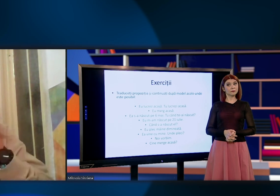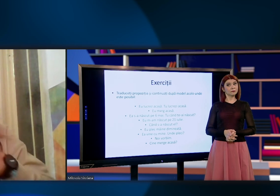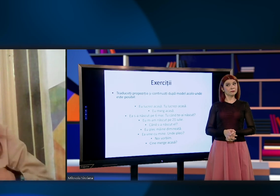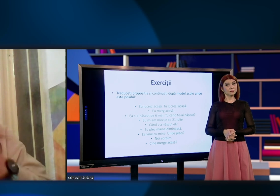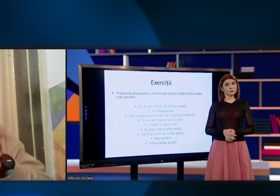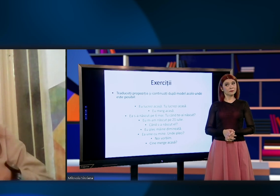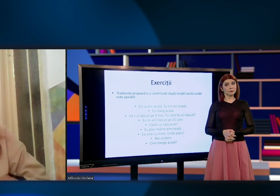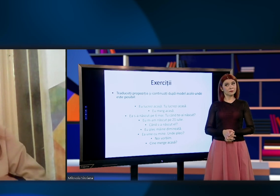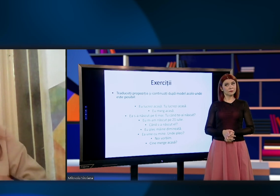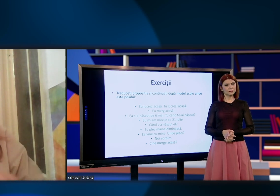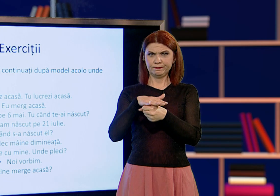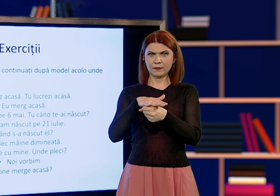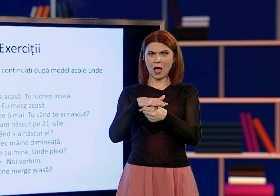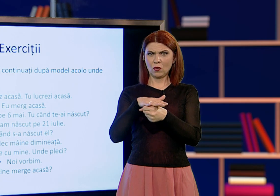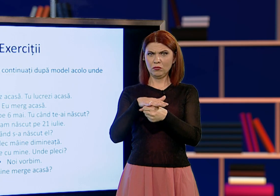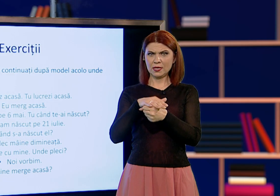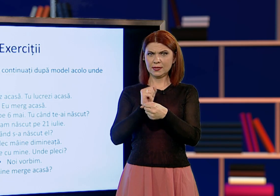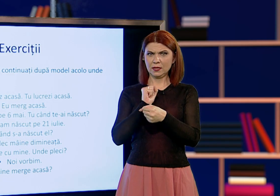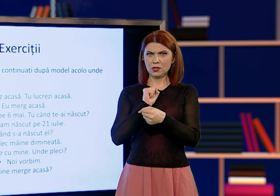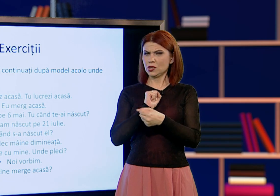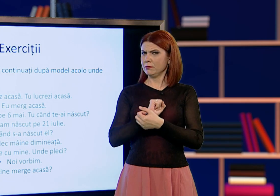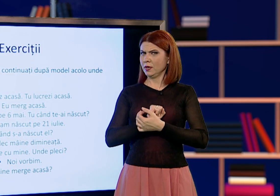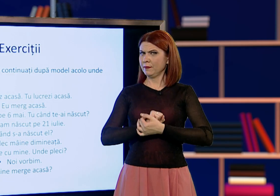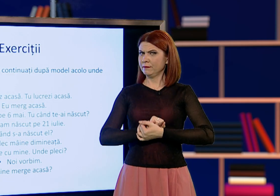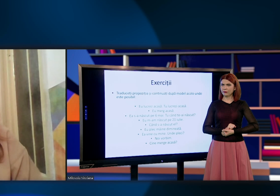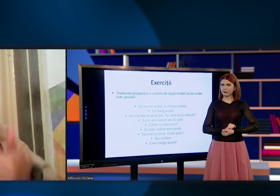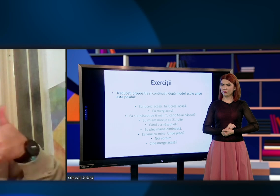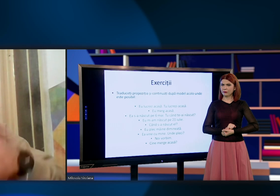decembrie acum este decembrie acum